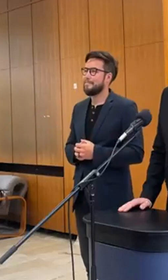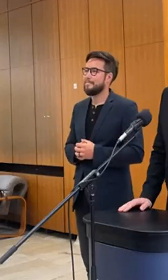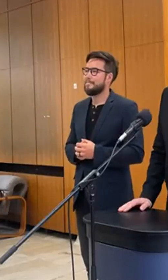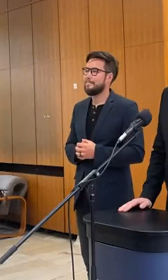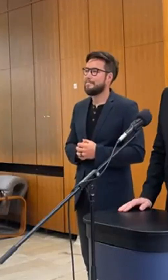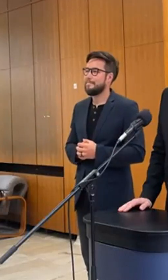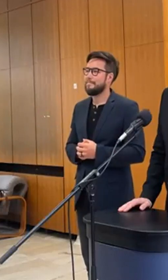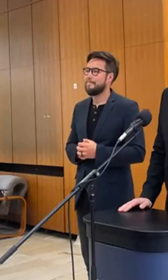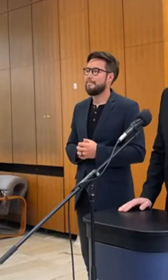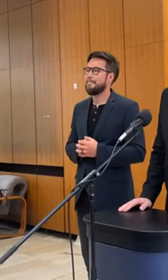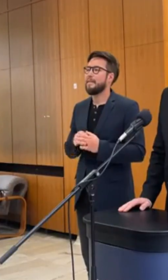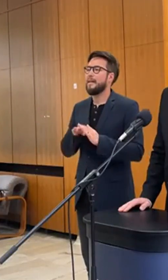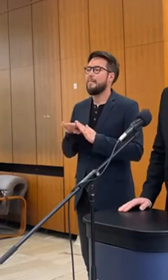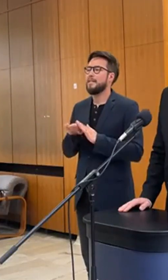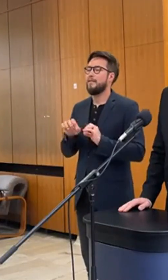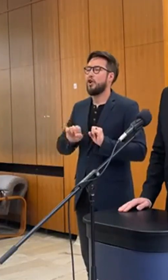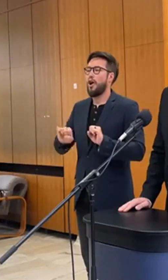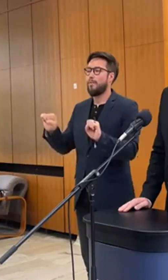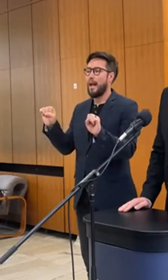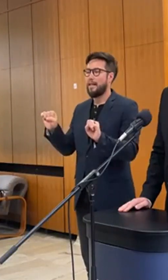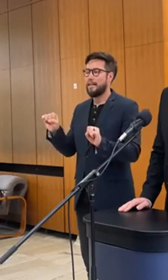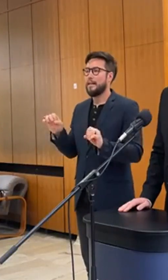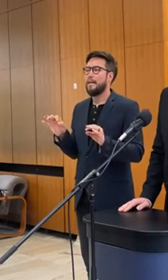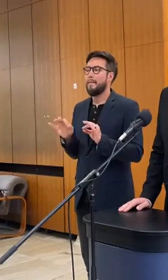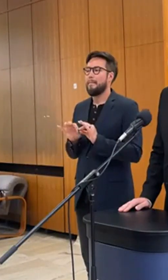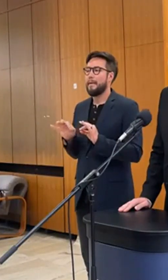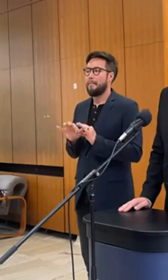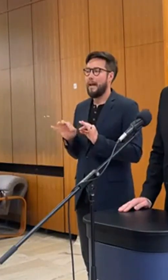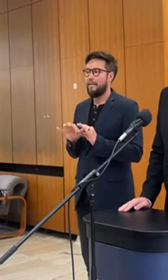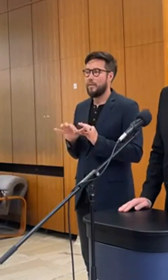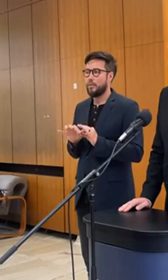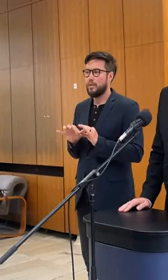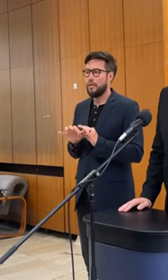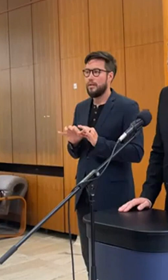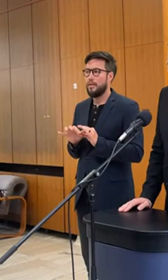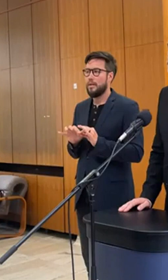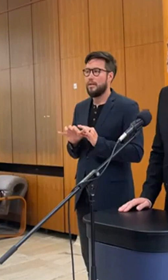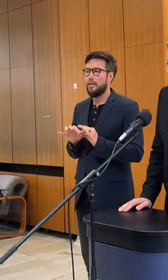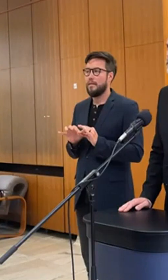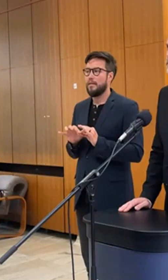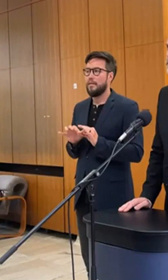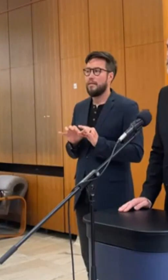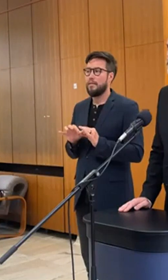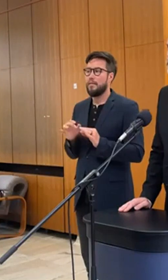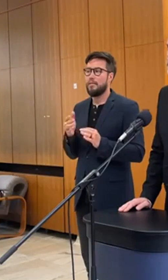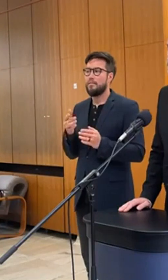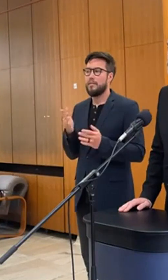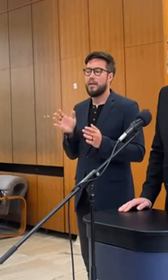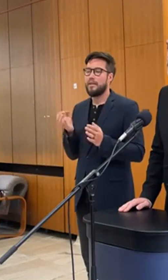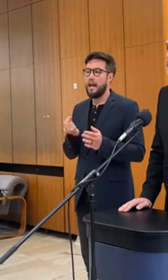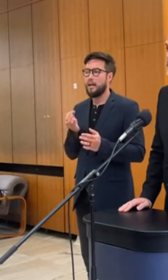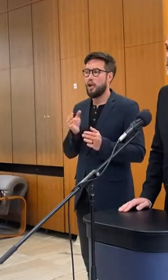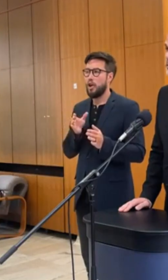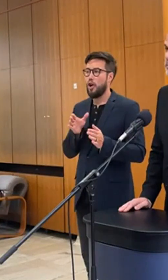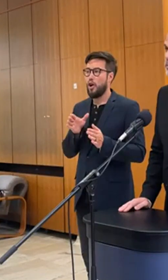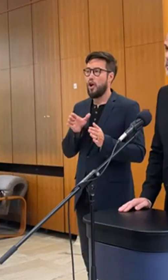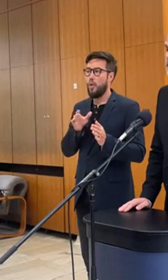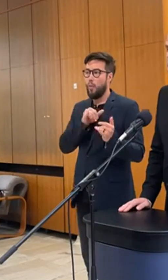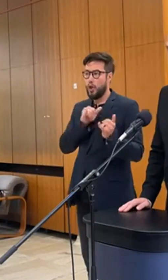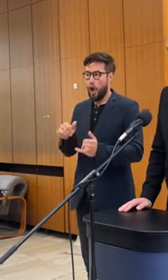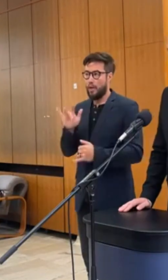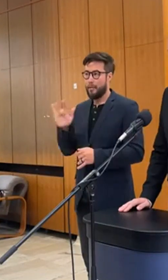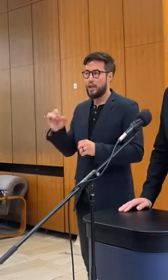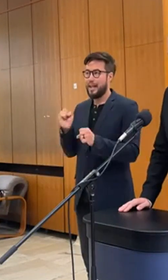sa pripravuje na túto konferenciu z pohľadu obrany krajiny, možných útokov alebo niečo podobného? Myslíte Klopsek?